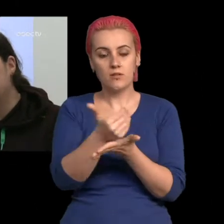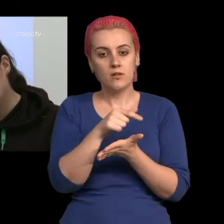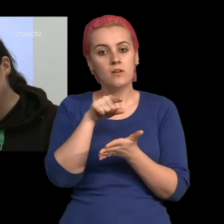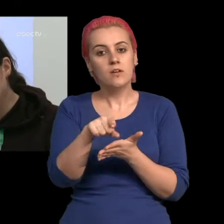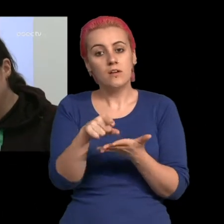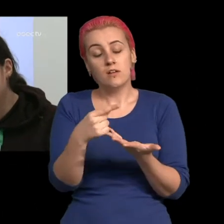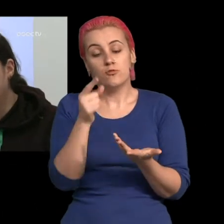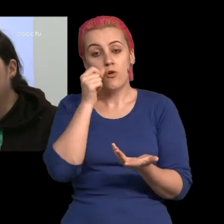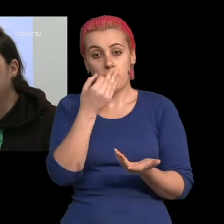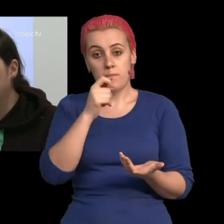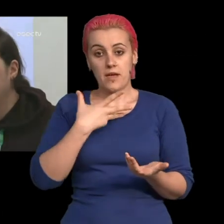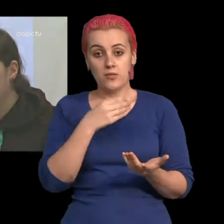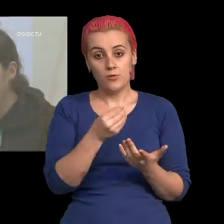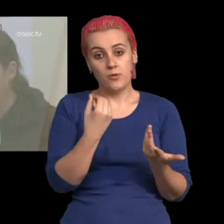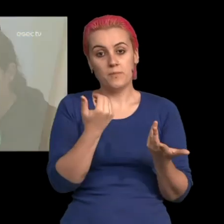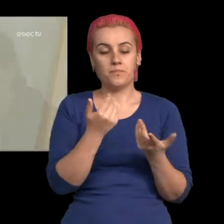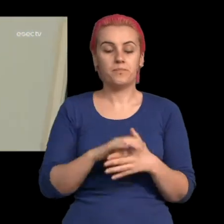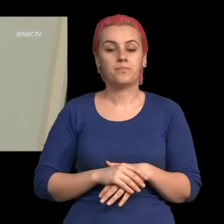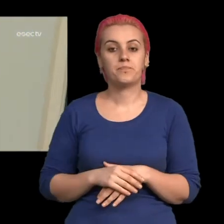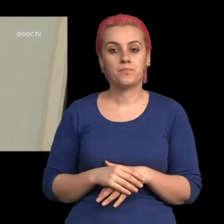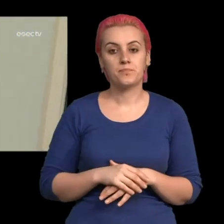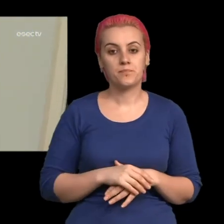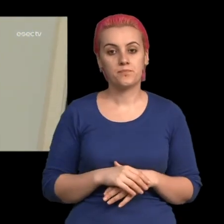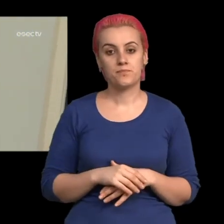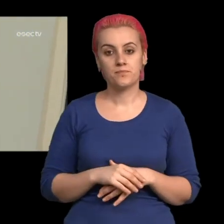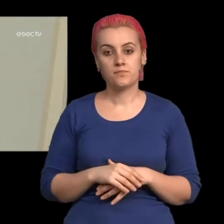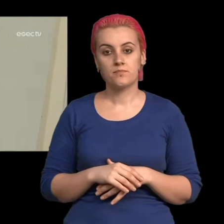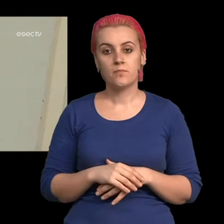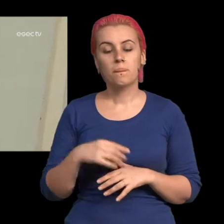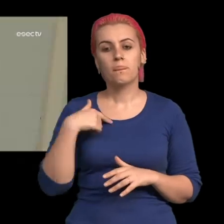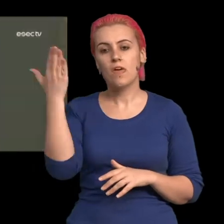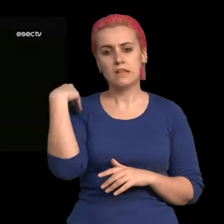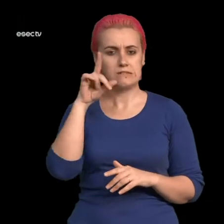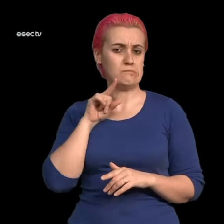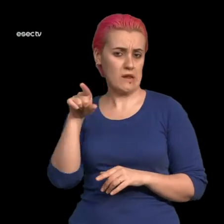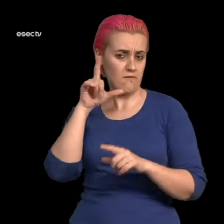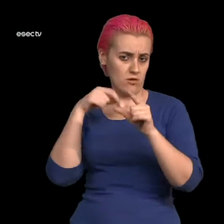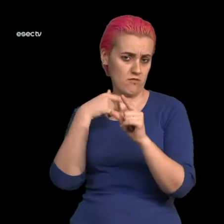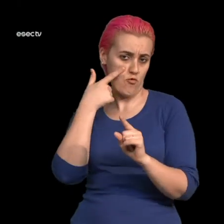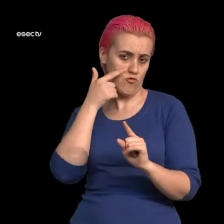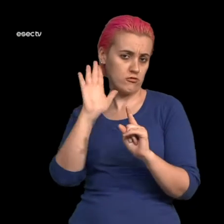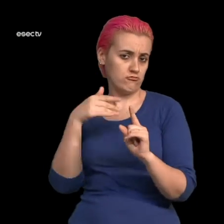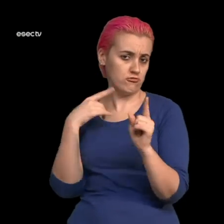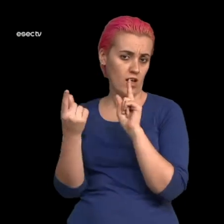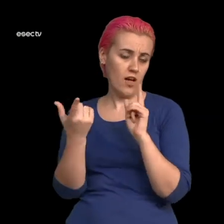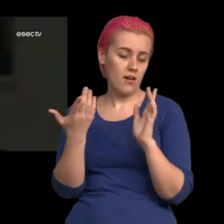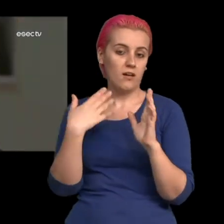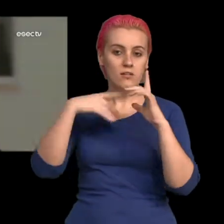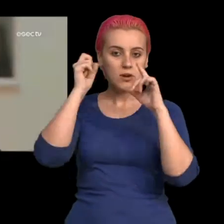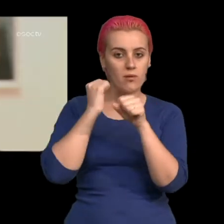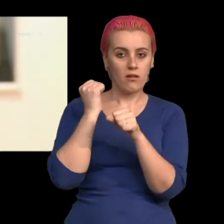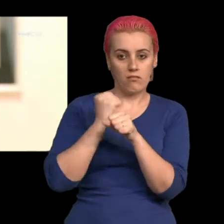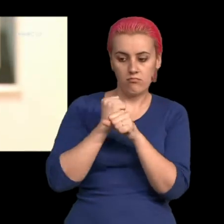era o livro do Pedro Eiras, não é? Beladona e outros monólogos. Para já conhecia a Susana como fotógrafo, de quem sempre gostei